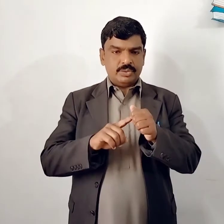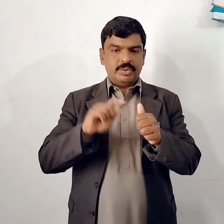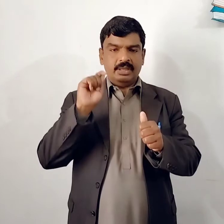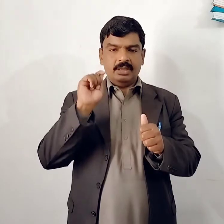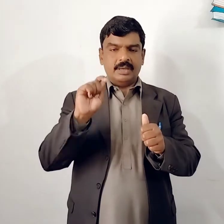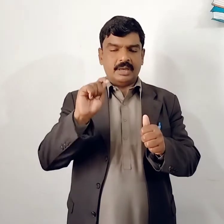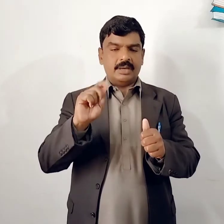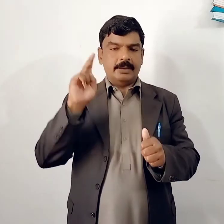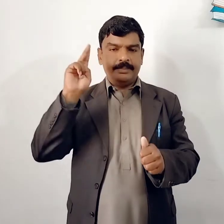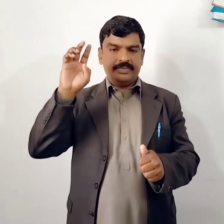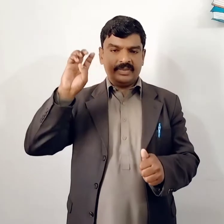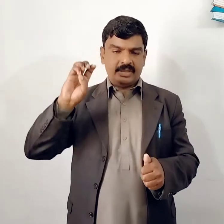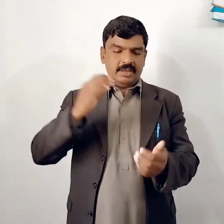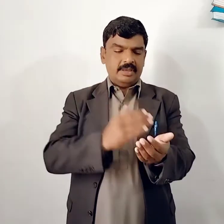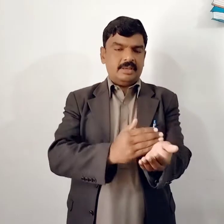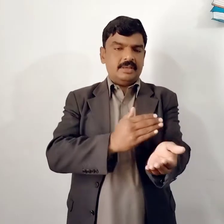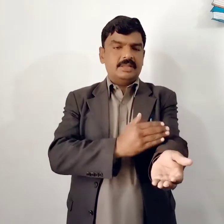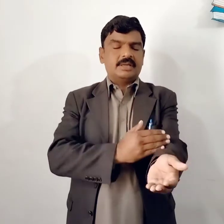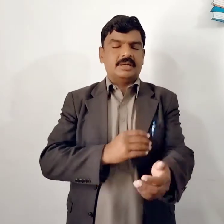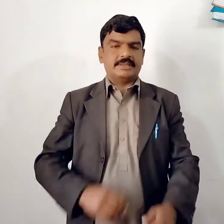ज़रूरी काम की दरख्वास्त।